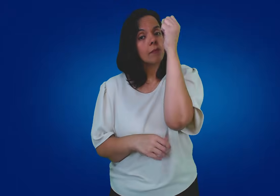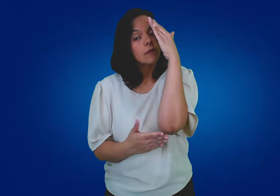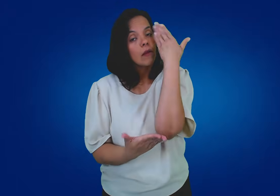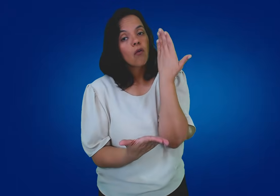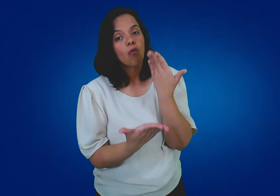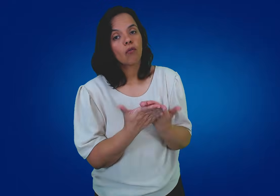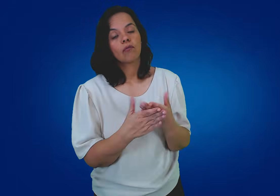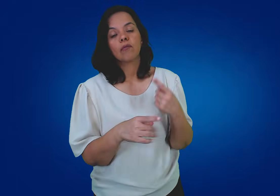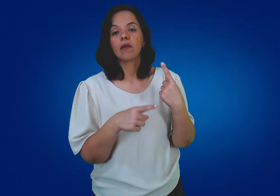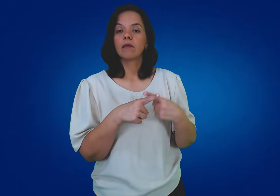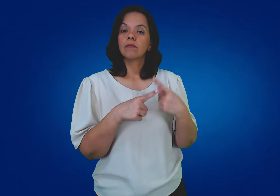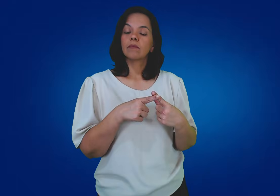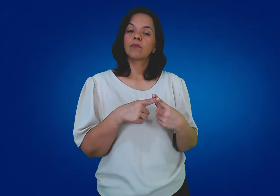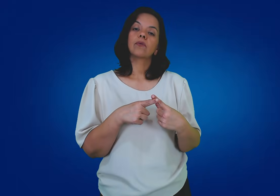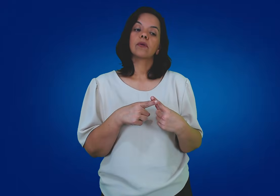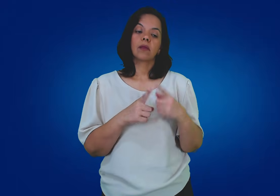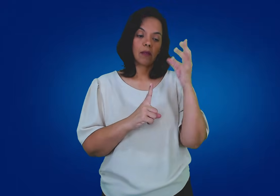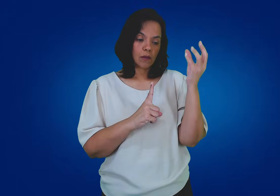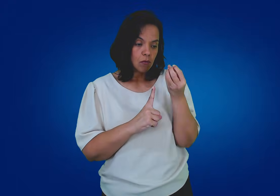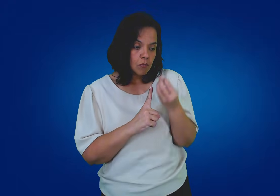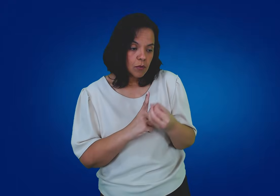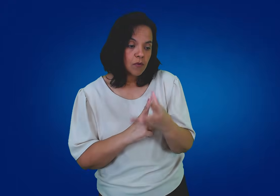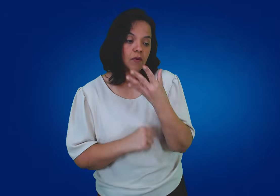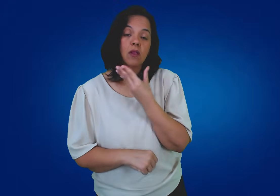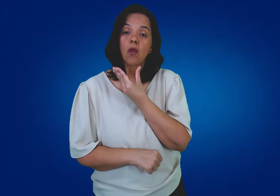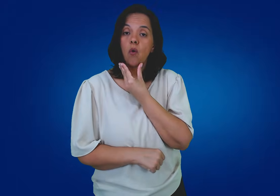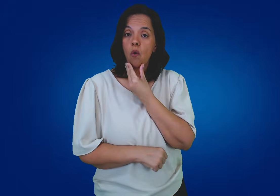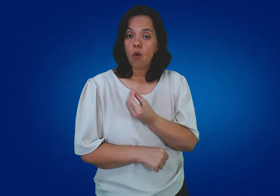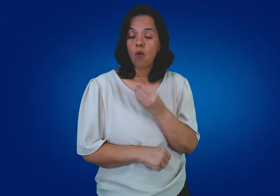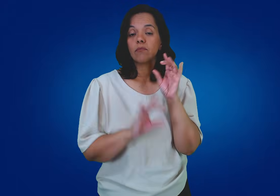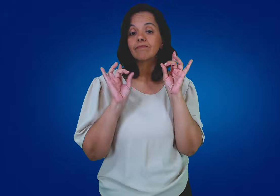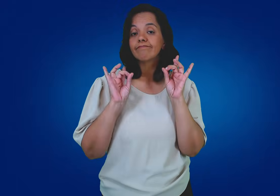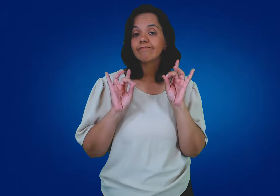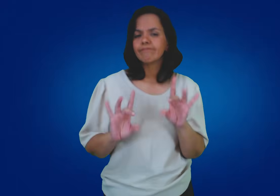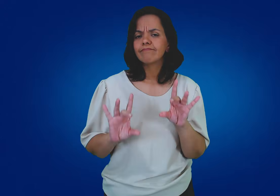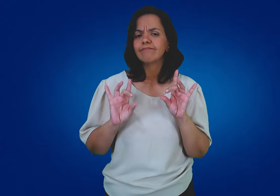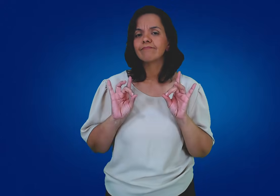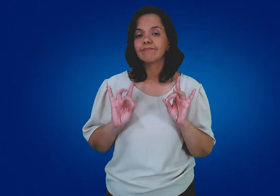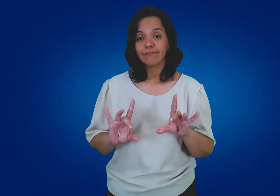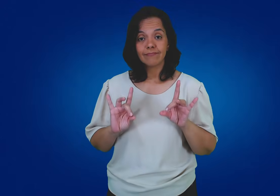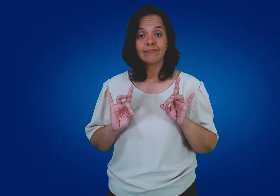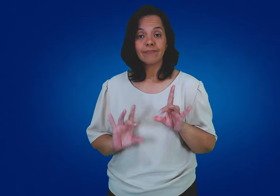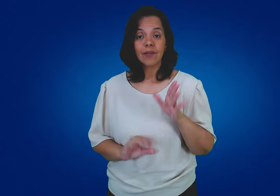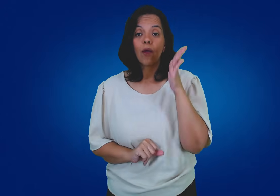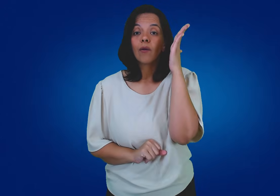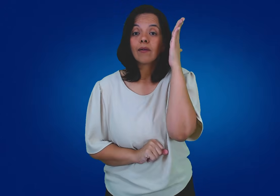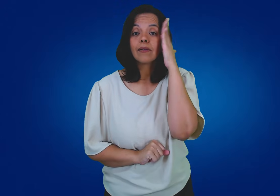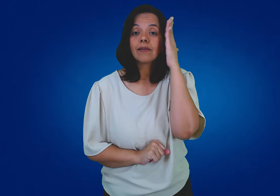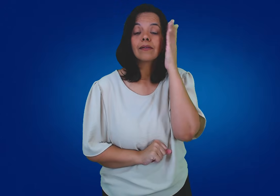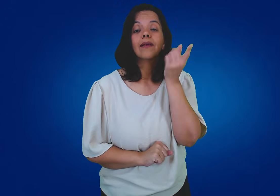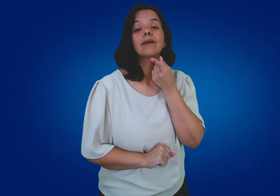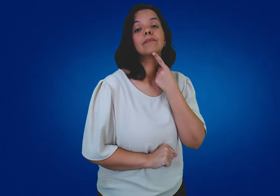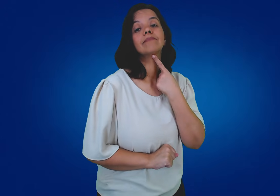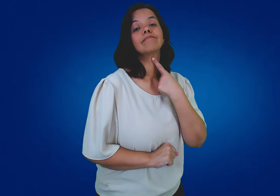Então, nós precisamos aprender a confiar neles, nessas pessoas, nesses homens chamados por Deus. Eles são